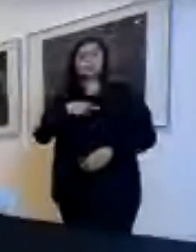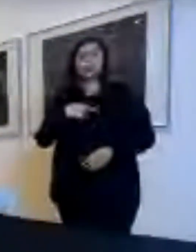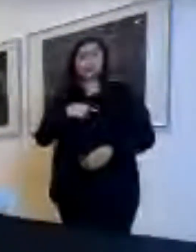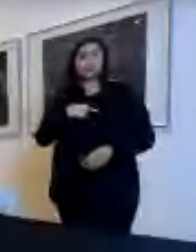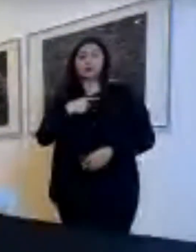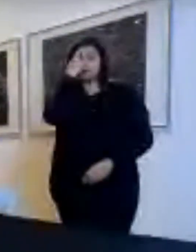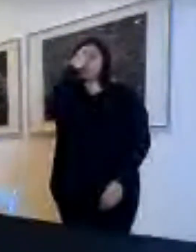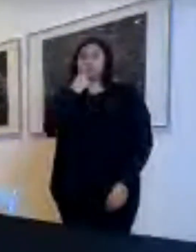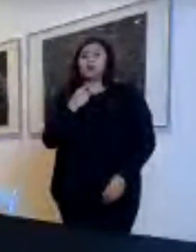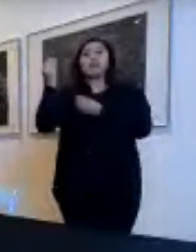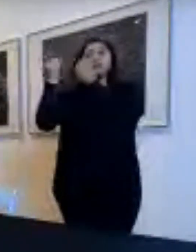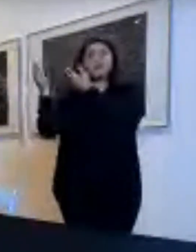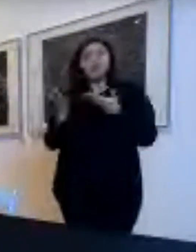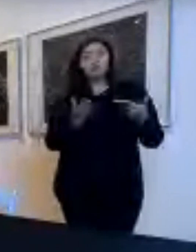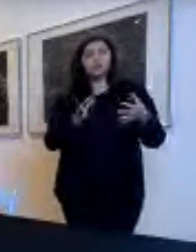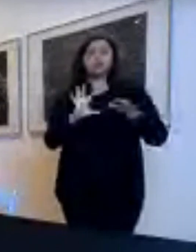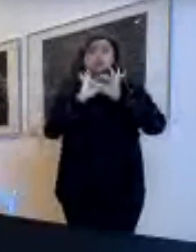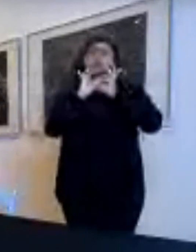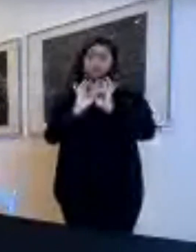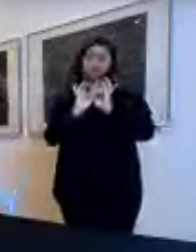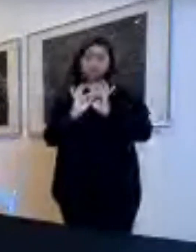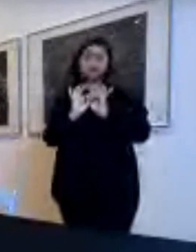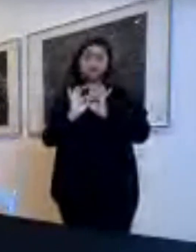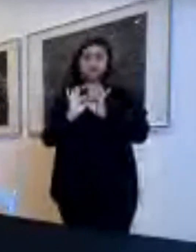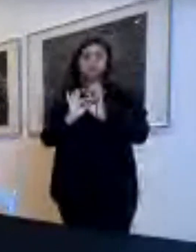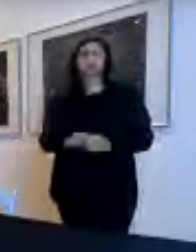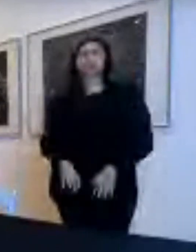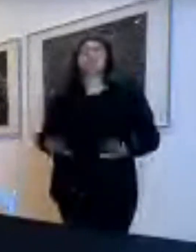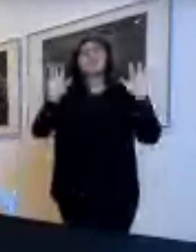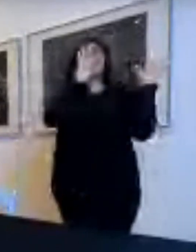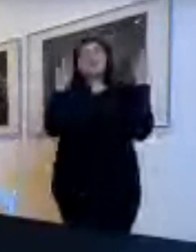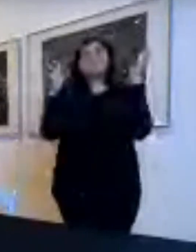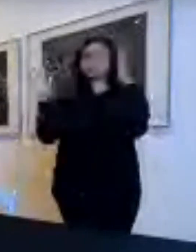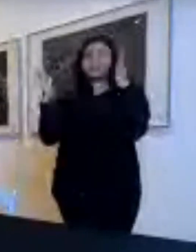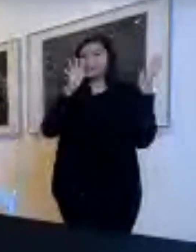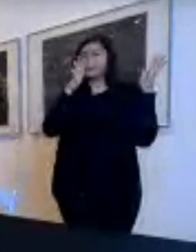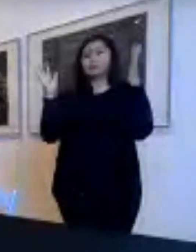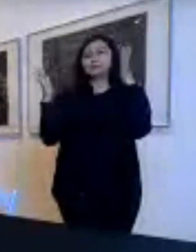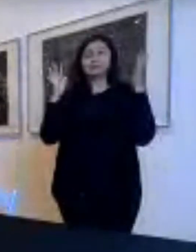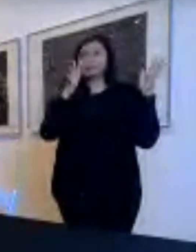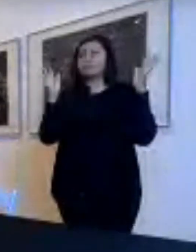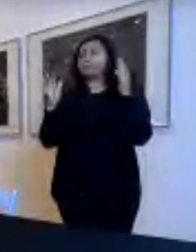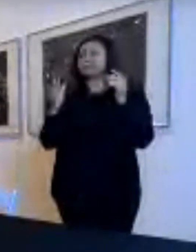Bienvenidos y muchas gracias.